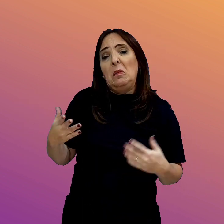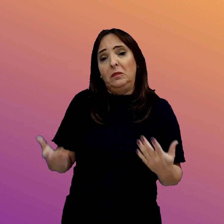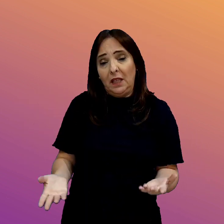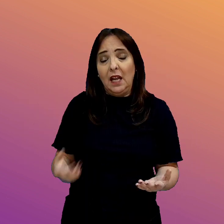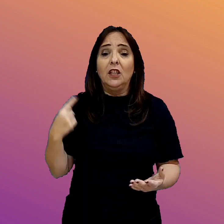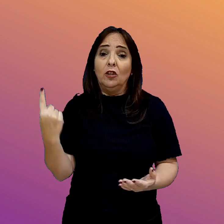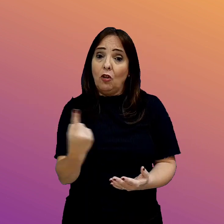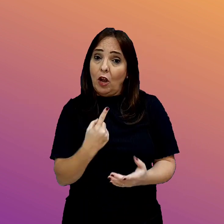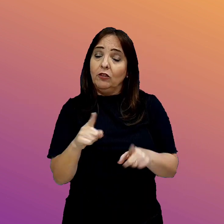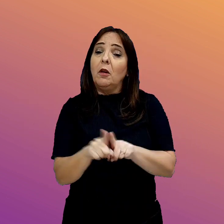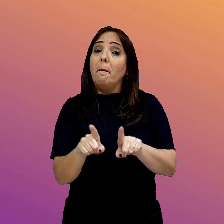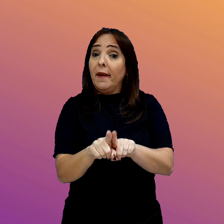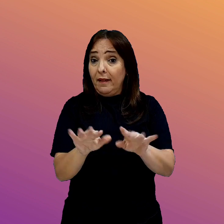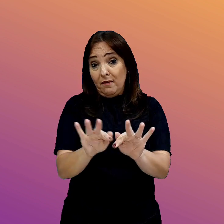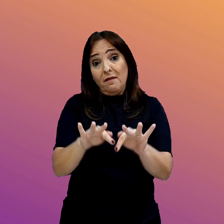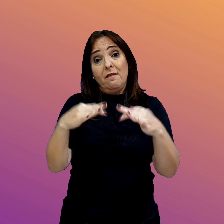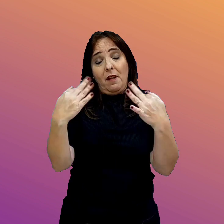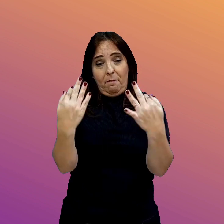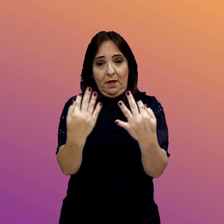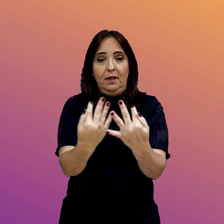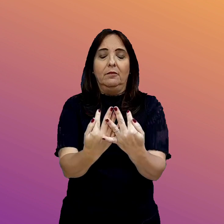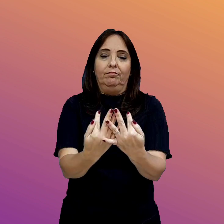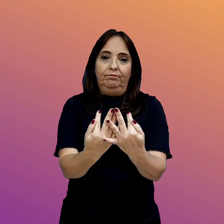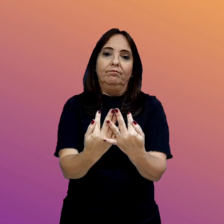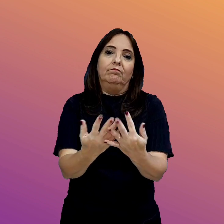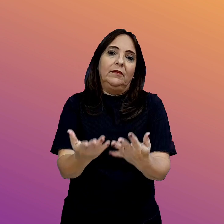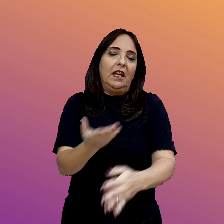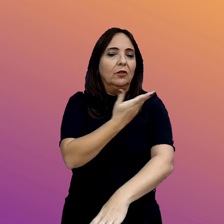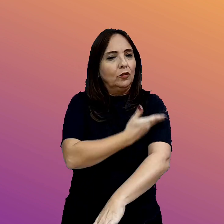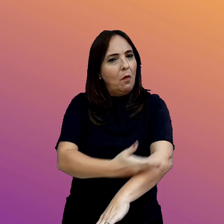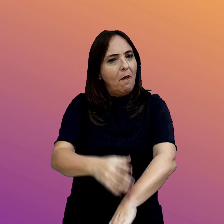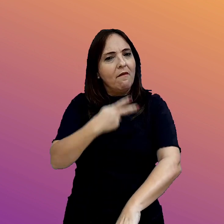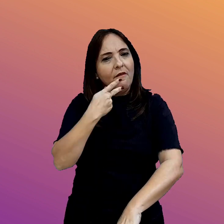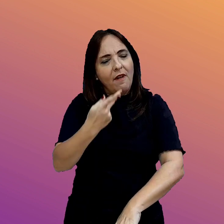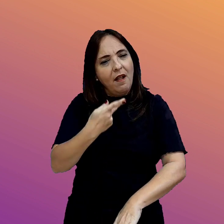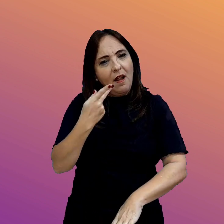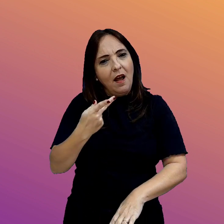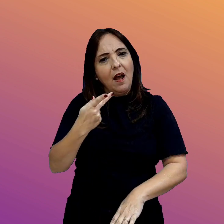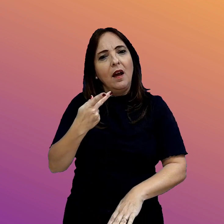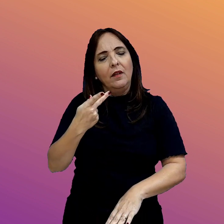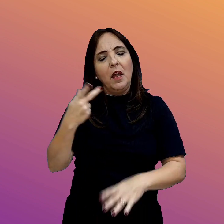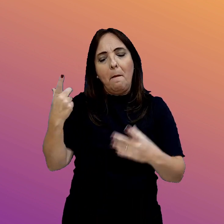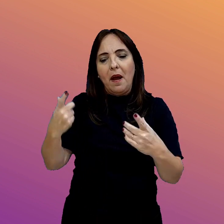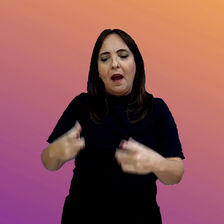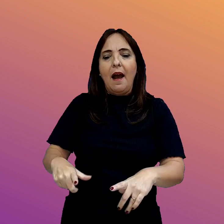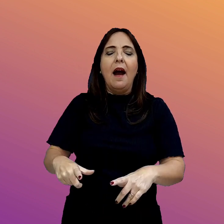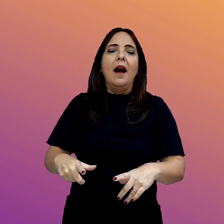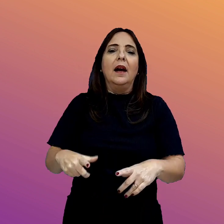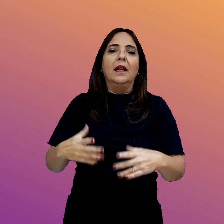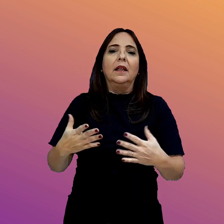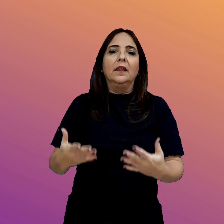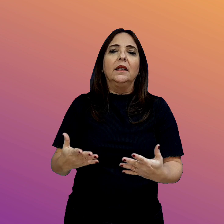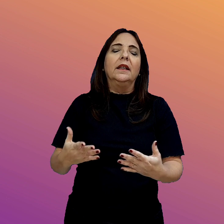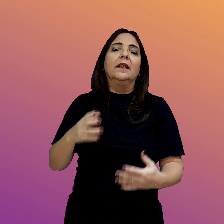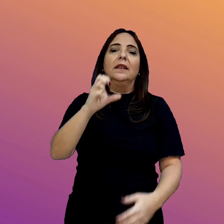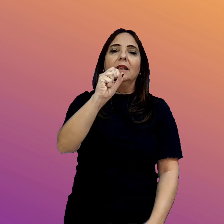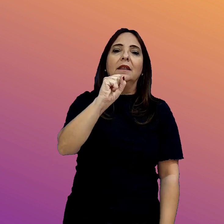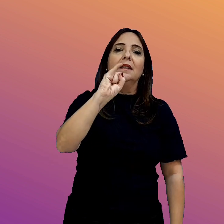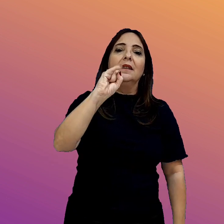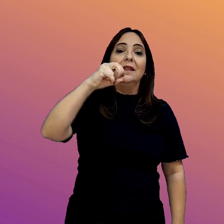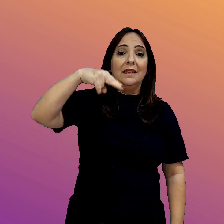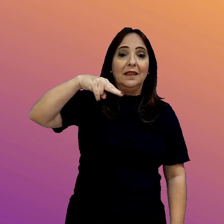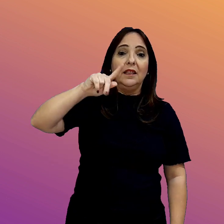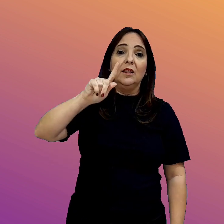também somos família. Nós temos lá uma área na nossa igreja chamada singular. E os singulares